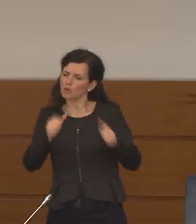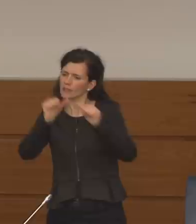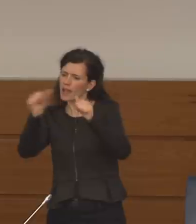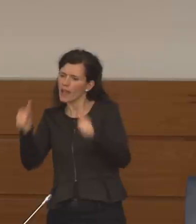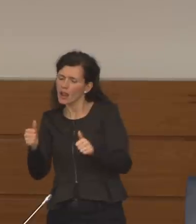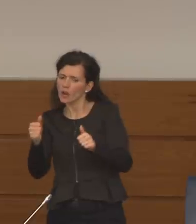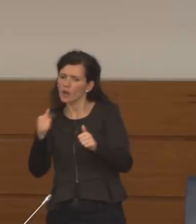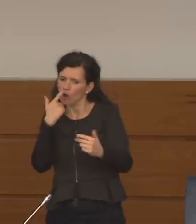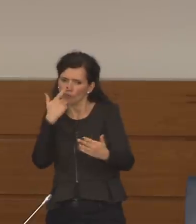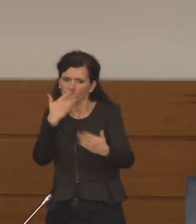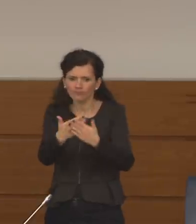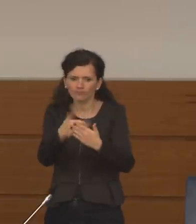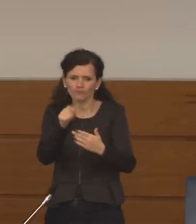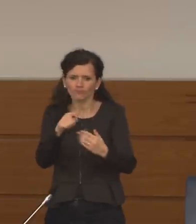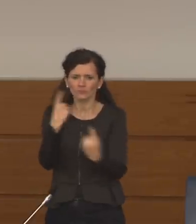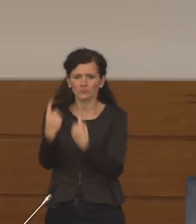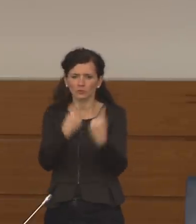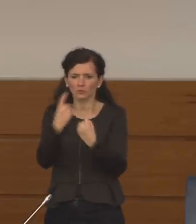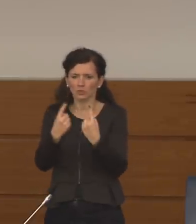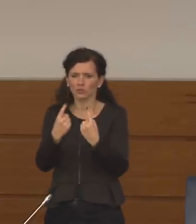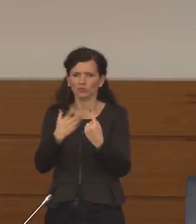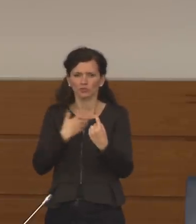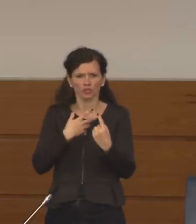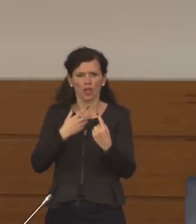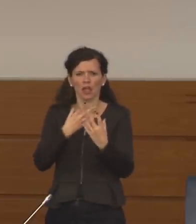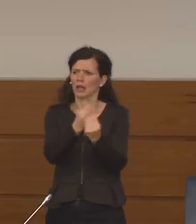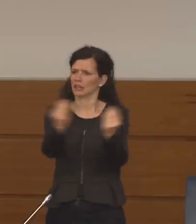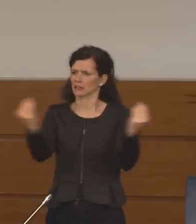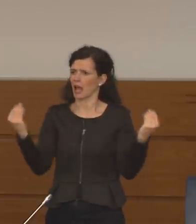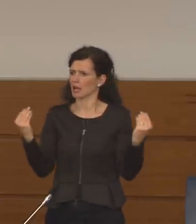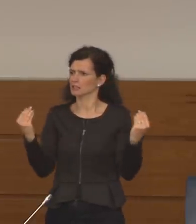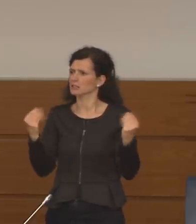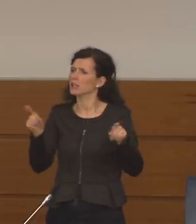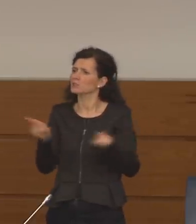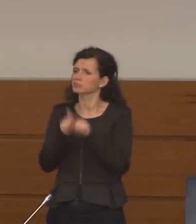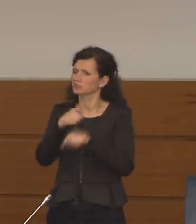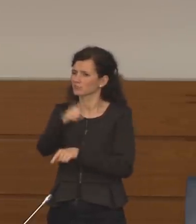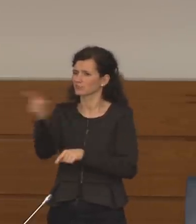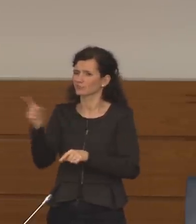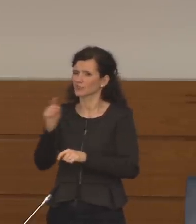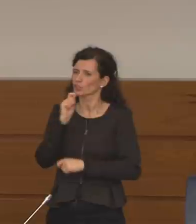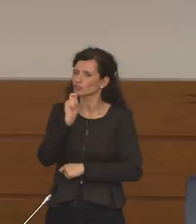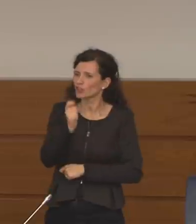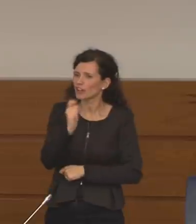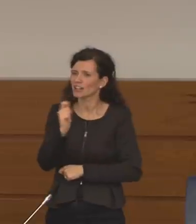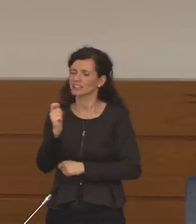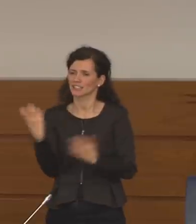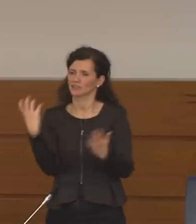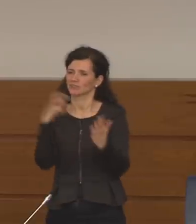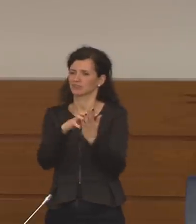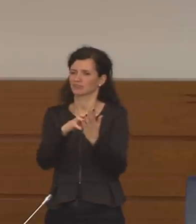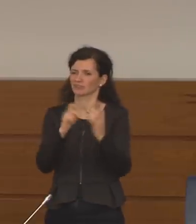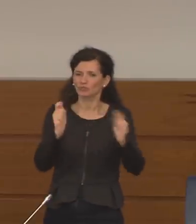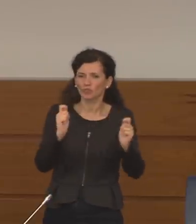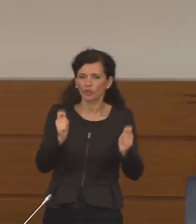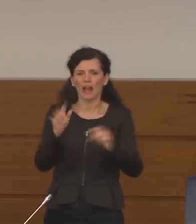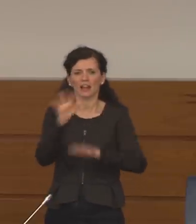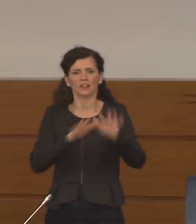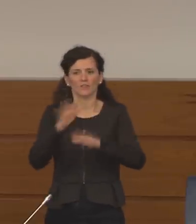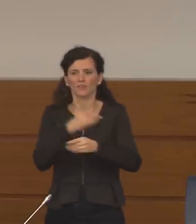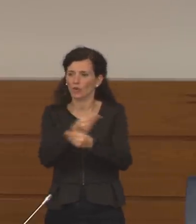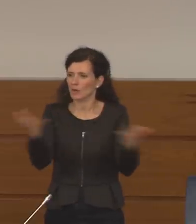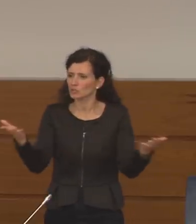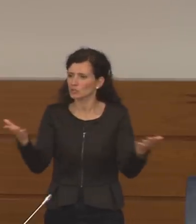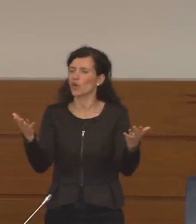voi spesso riportate nei rapporti o nei comunicati che periodicamente quotidianamente